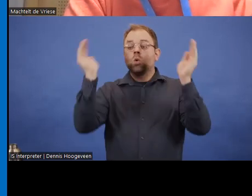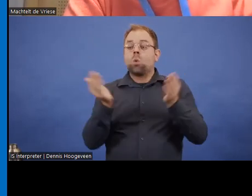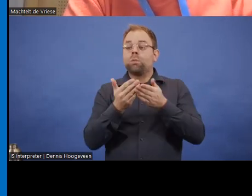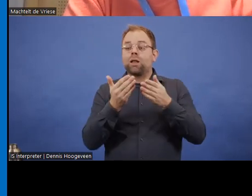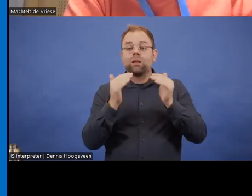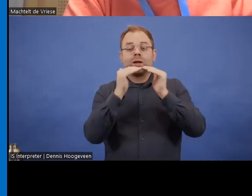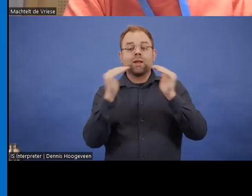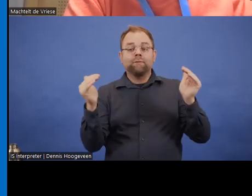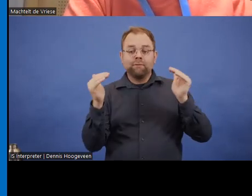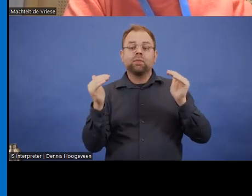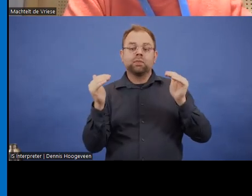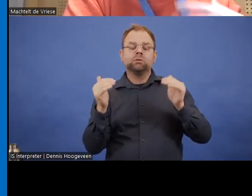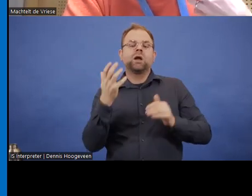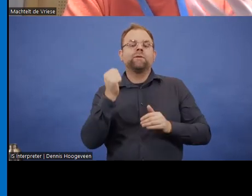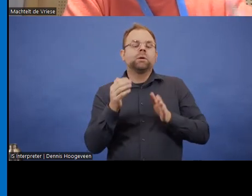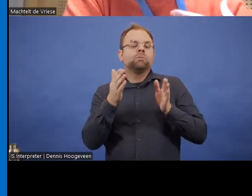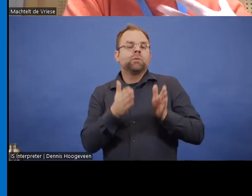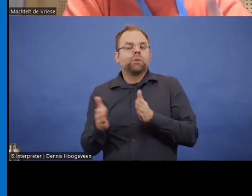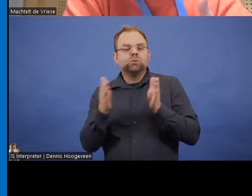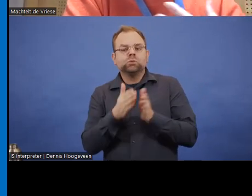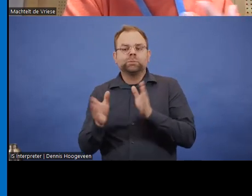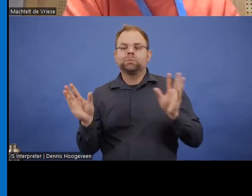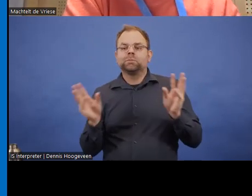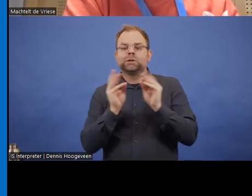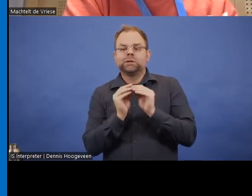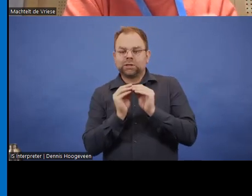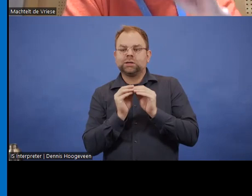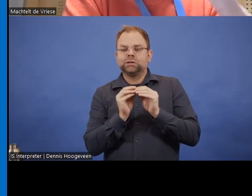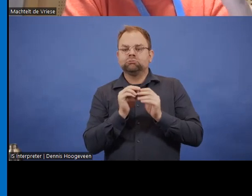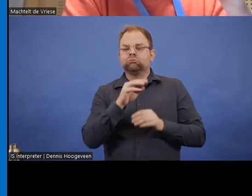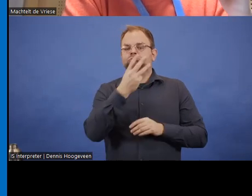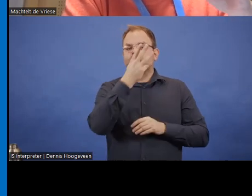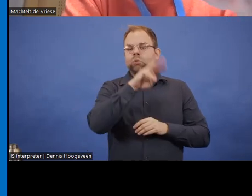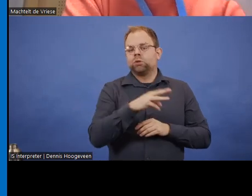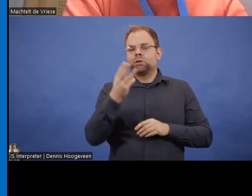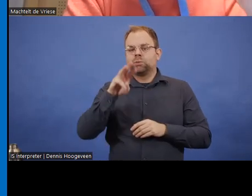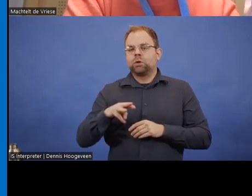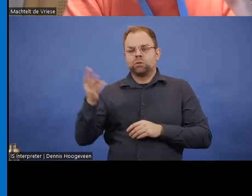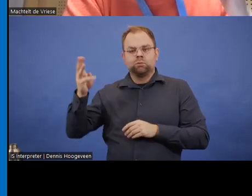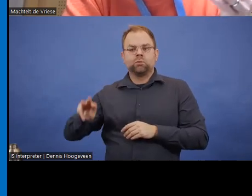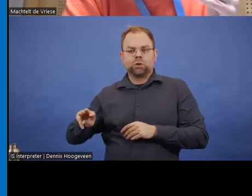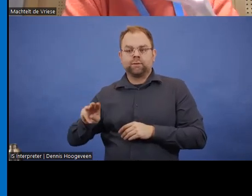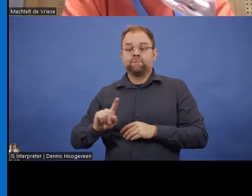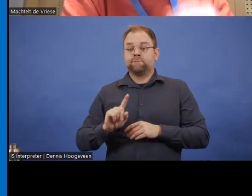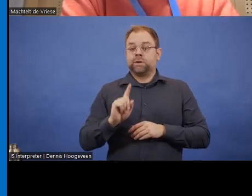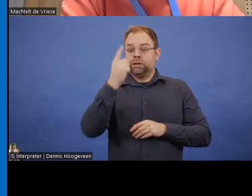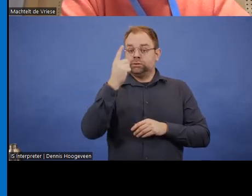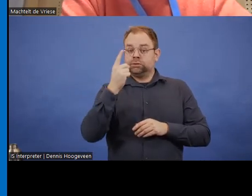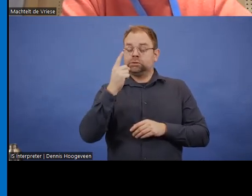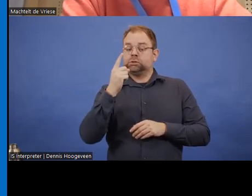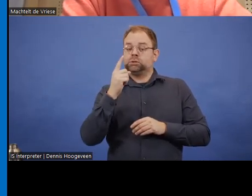La siguiente sería el 25 de noviembre y la próxima sería en el